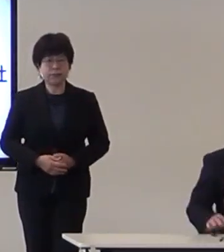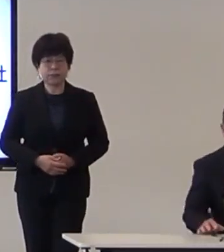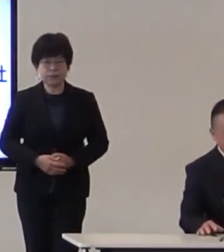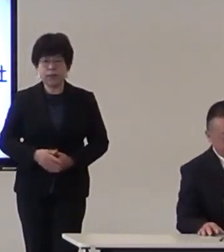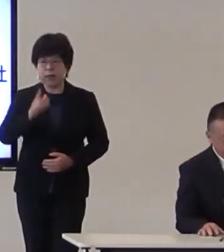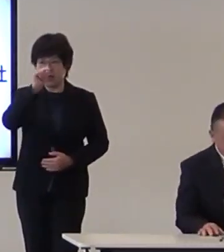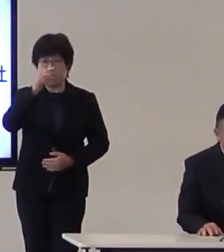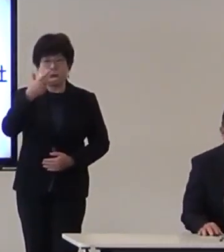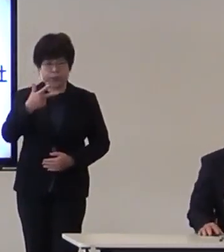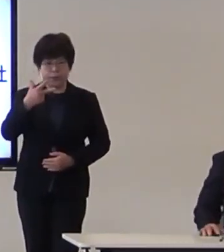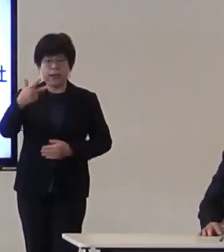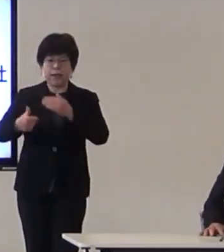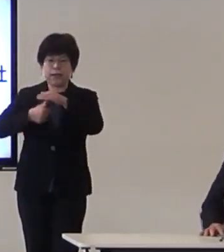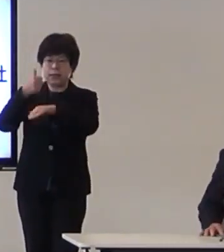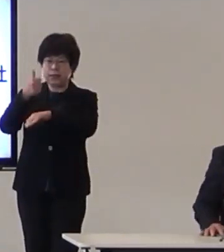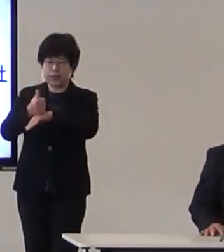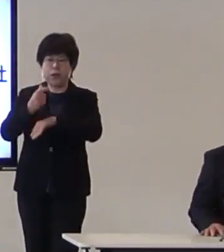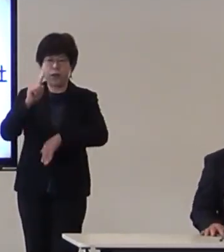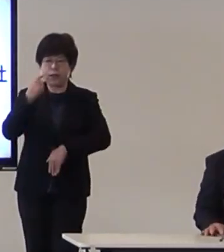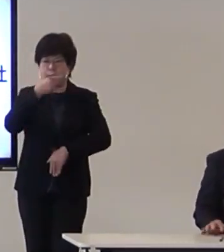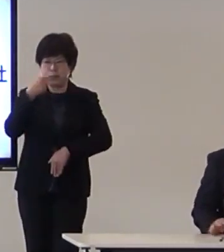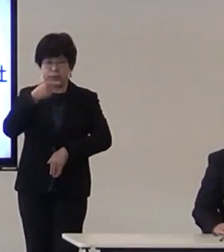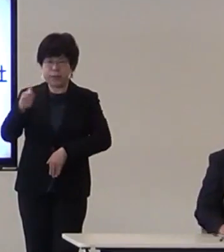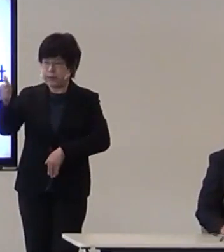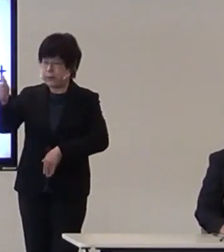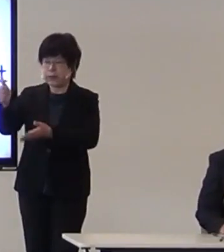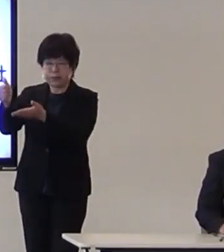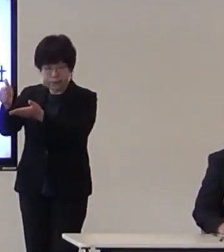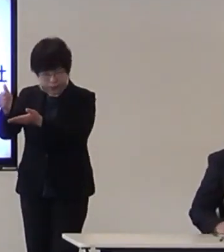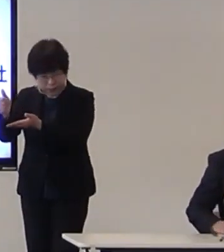甲府市からは樋口雄一甲府市長です。